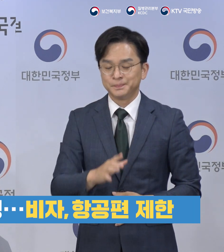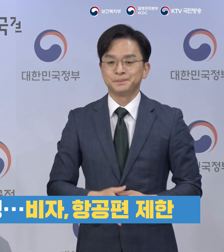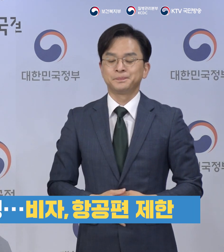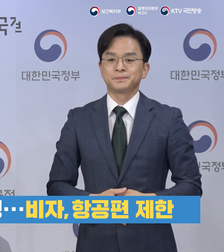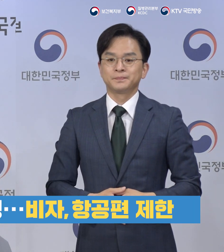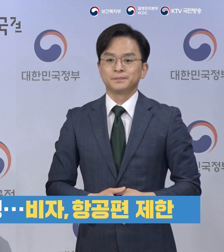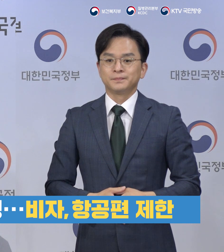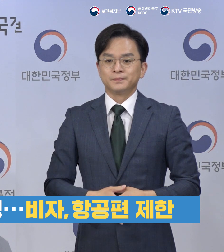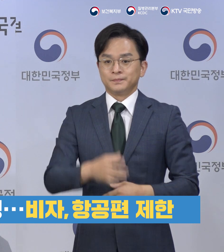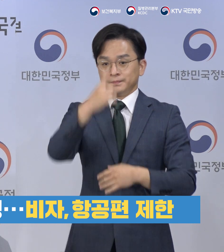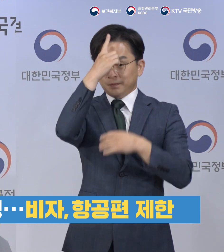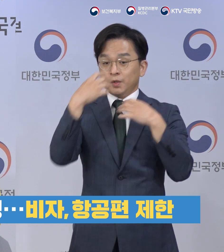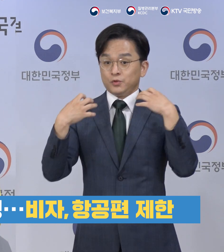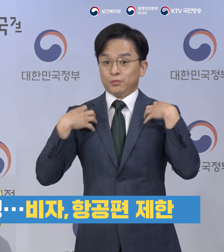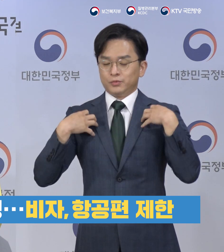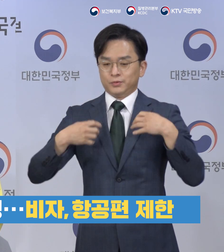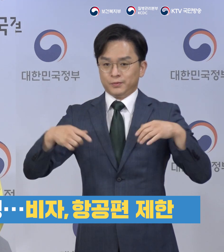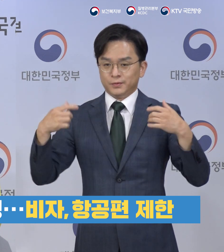정부는 코로나19 감염